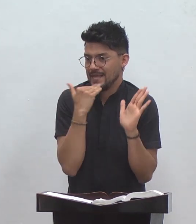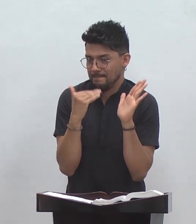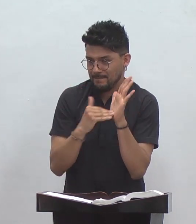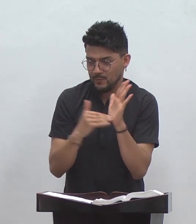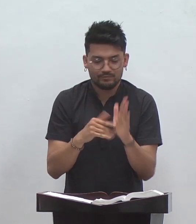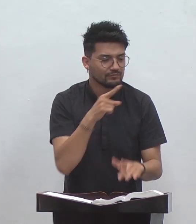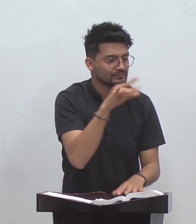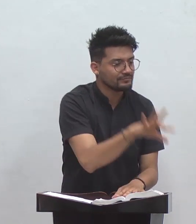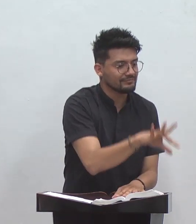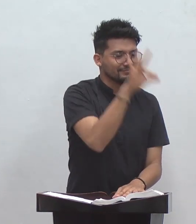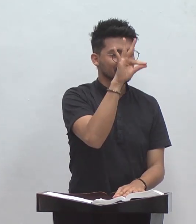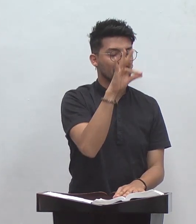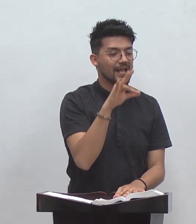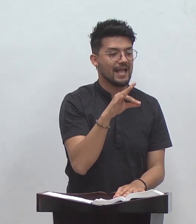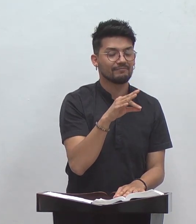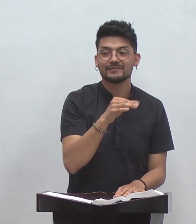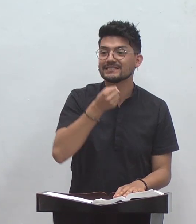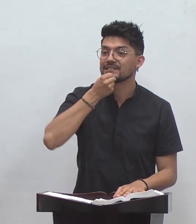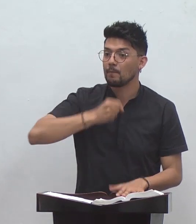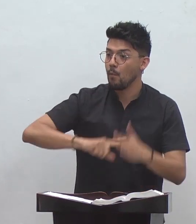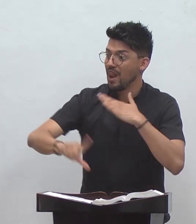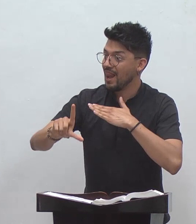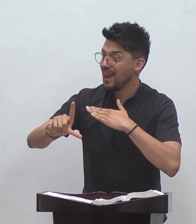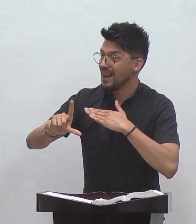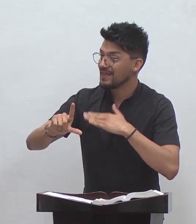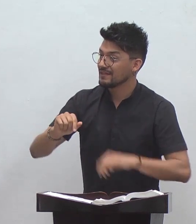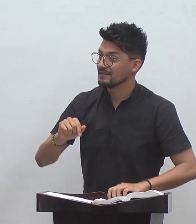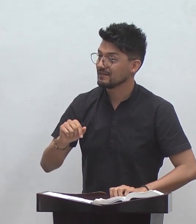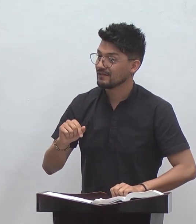varios profetas. Uno de esos que quiero decir es Samuel.